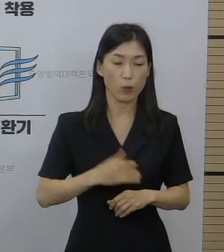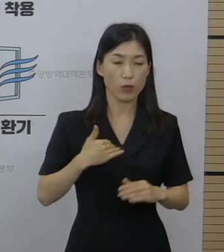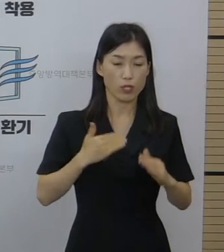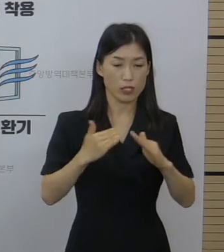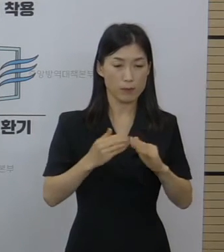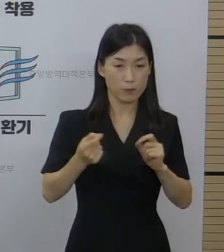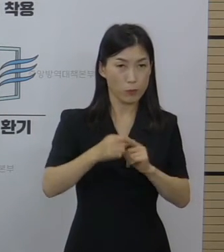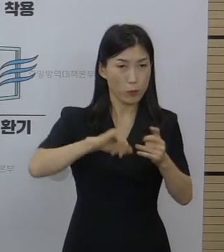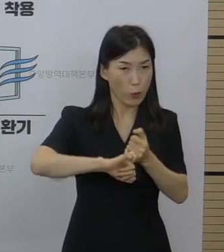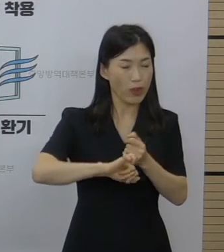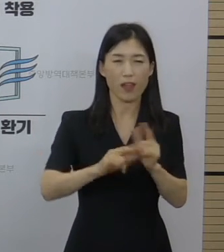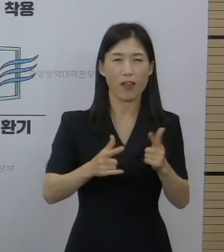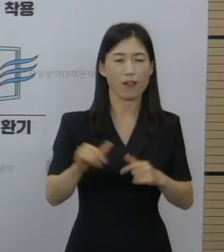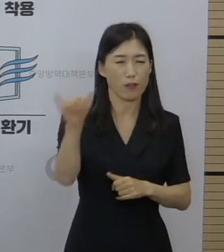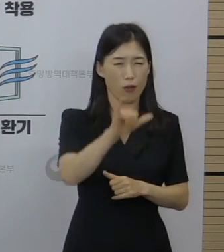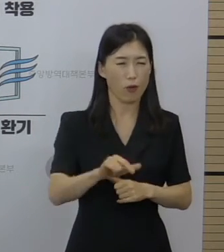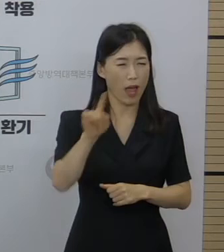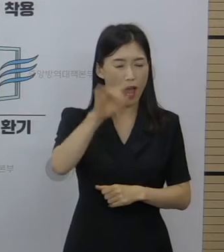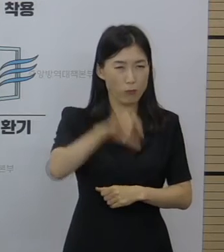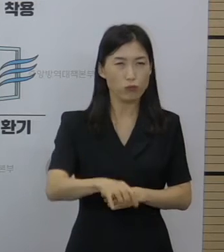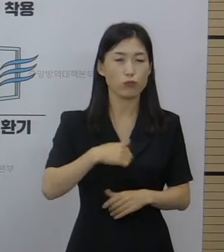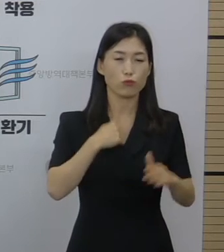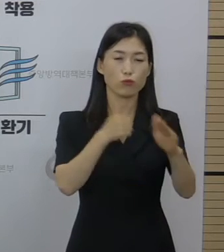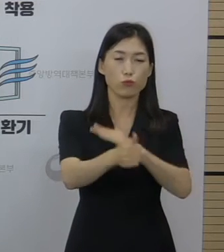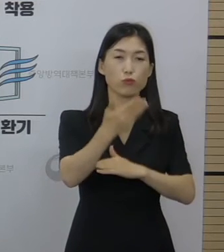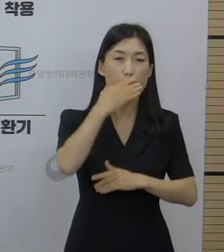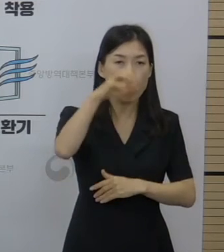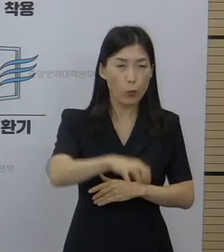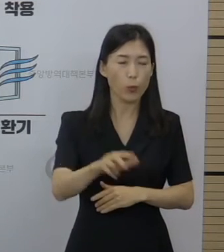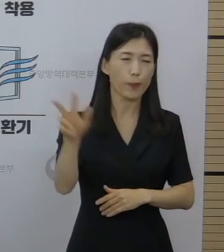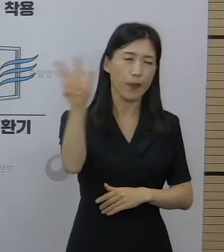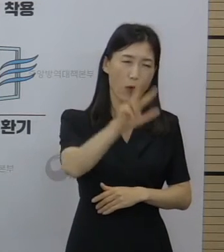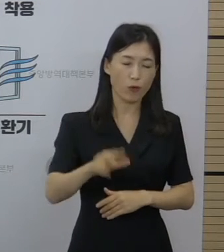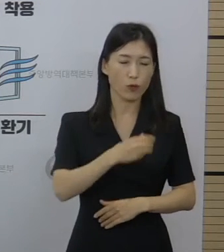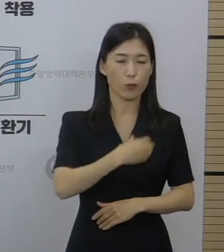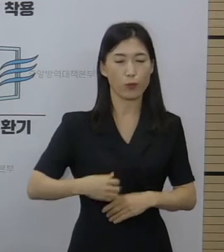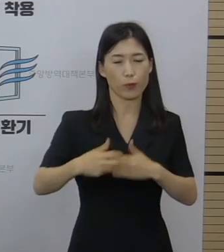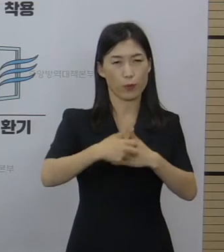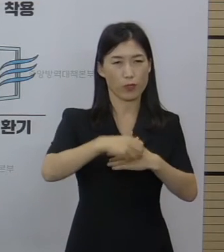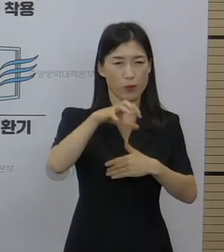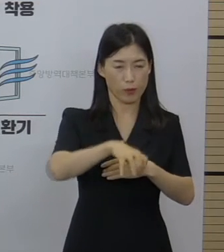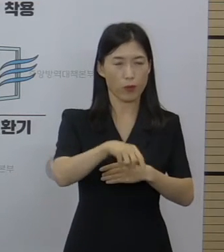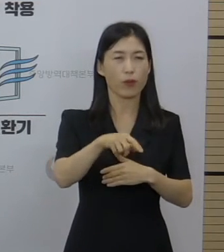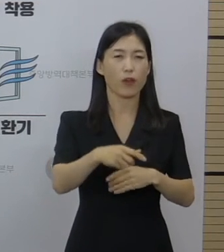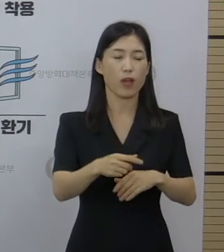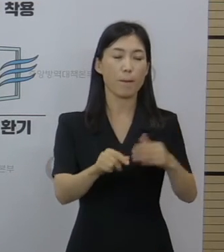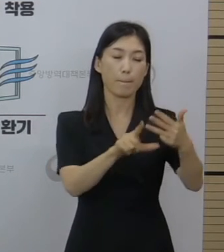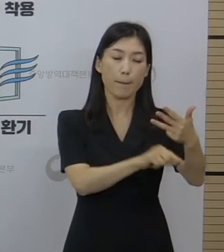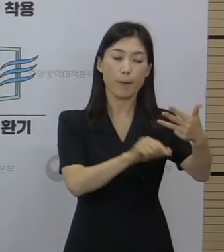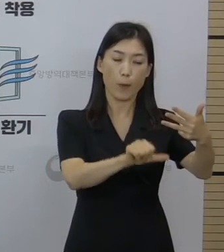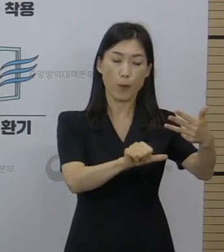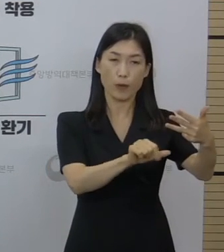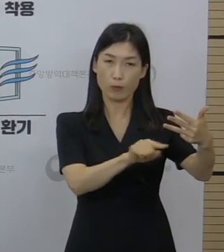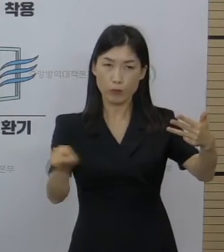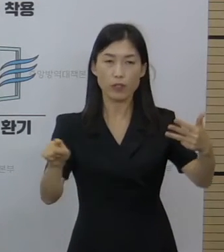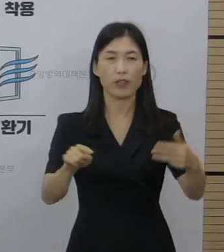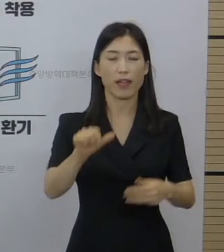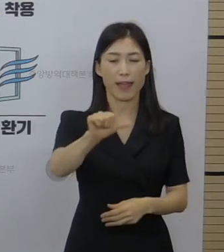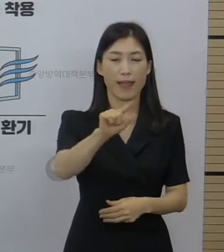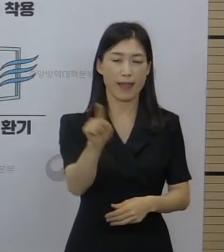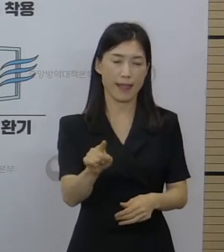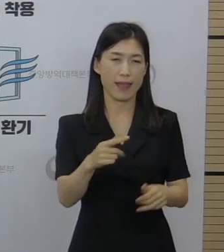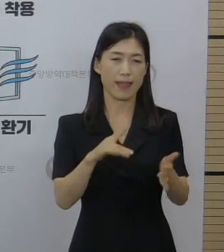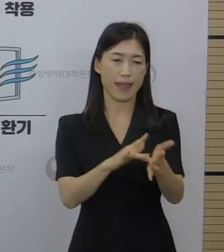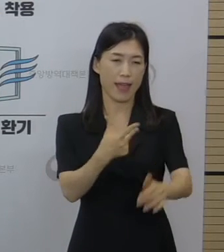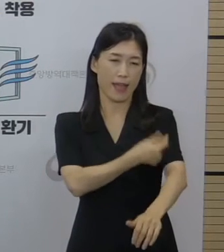거주지에 상관없이 방문 가능하신 전국 보건소를 통해 8월 5일부터 아스트라제네카 백신으로